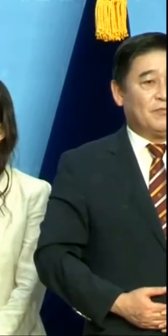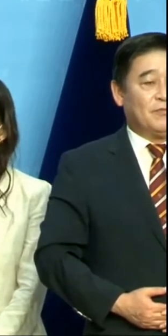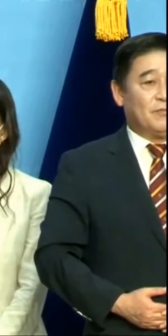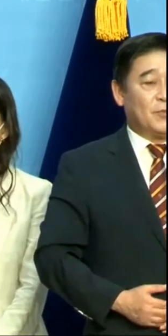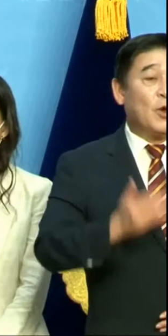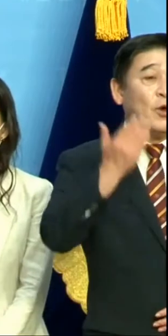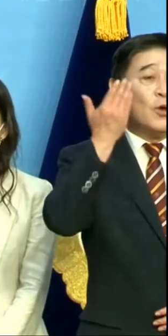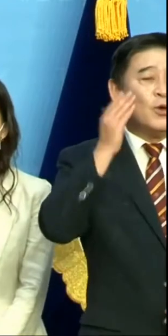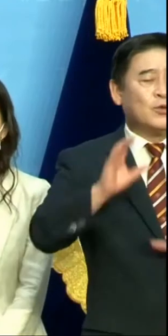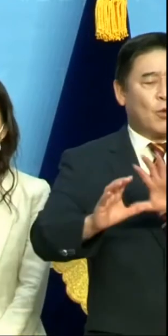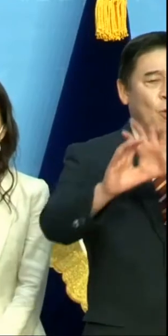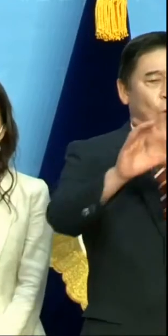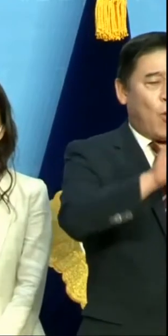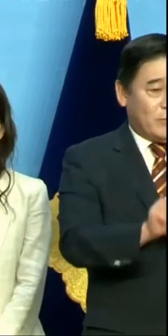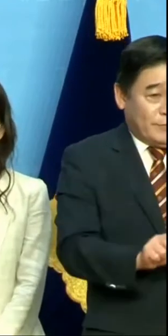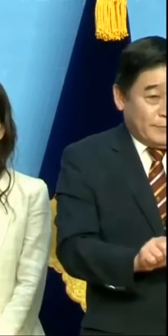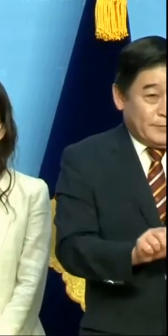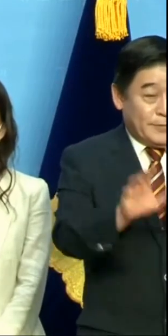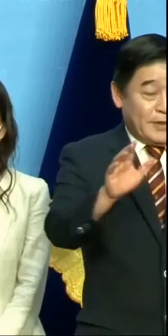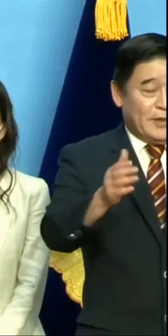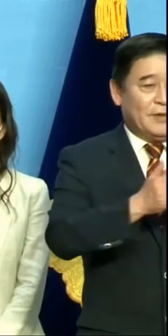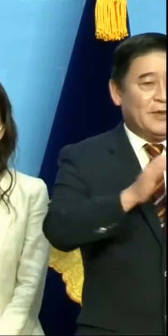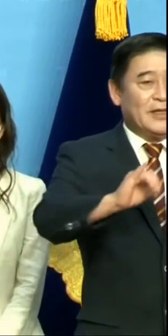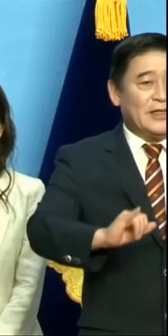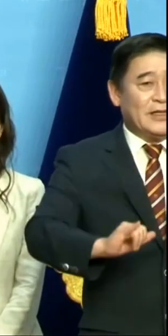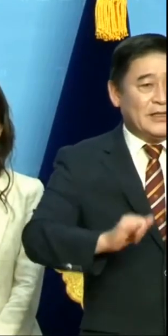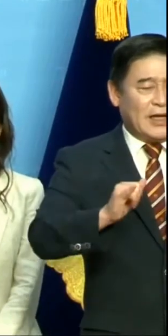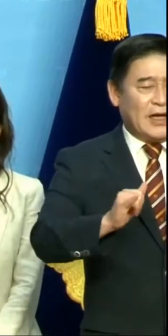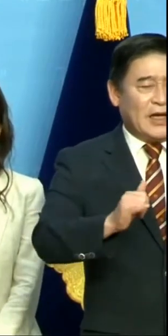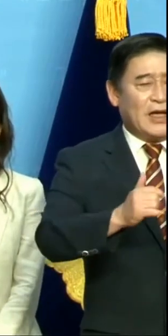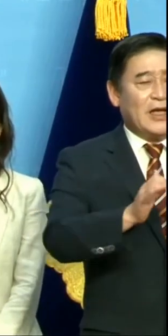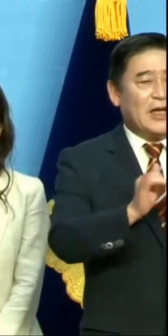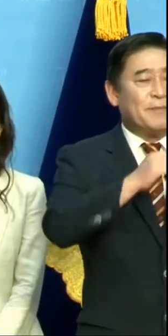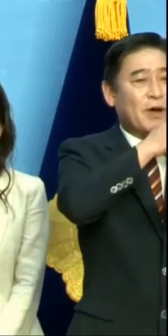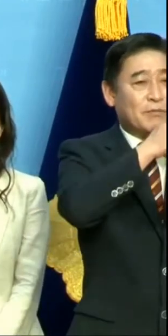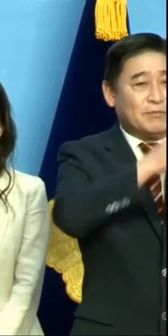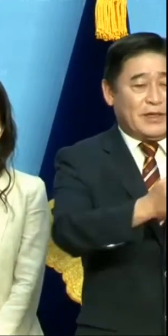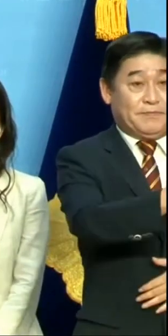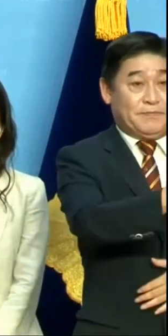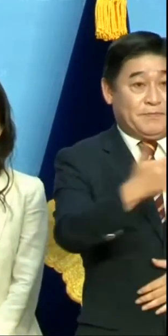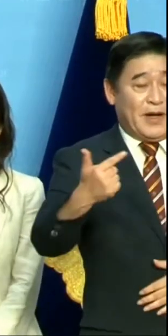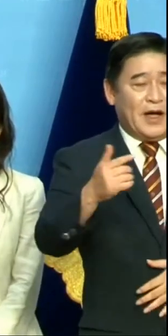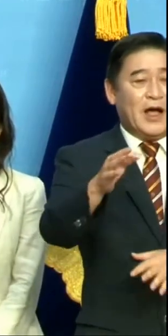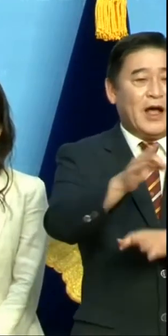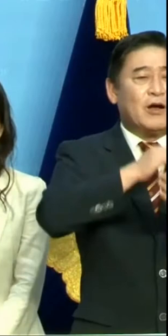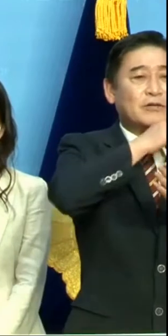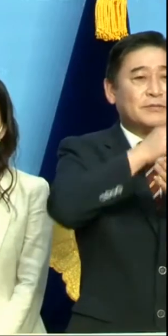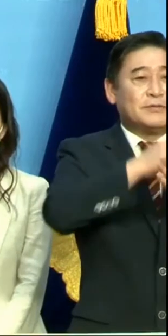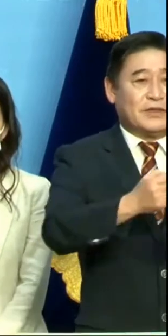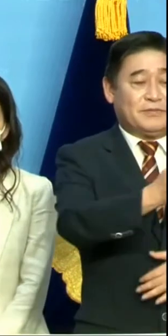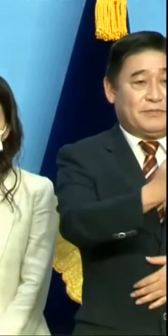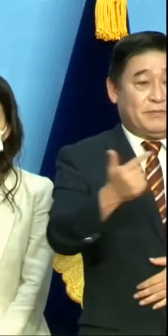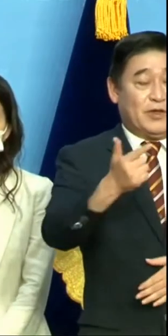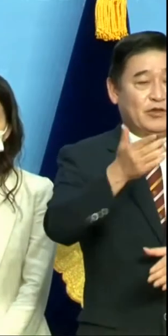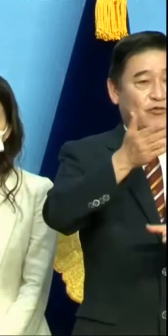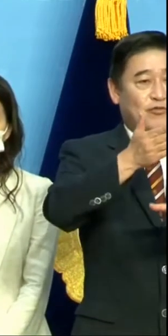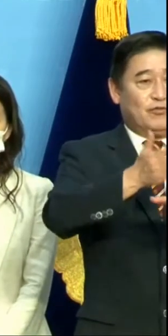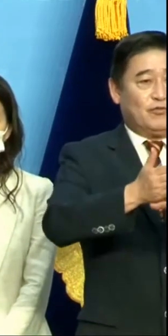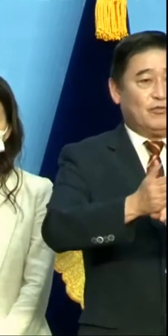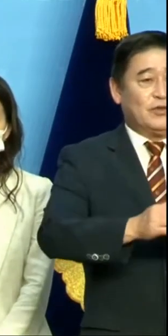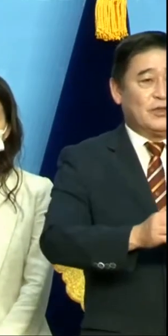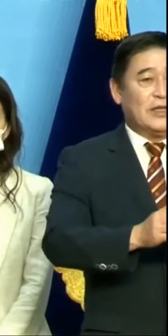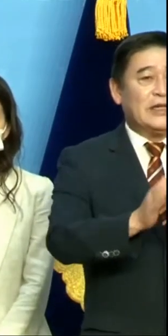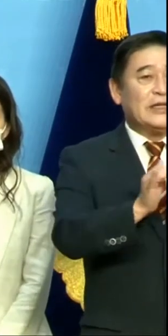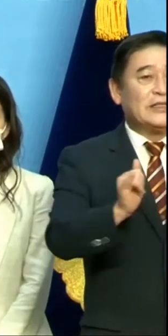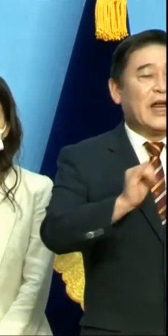최근 코로나 1구 확산으로 전세계가 막대한 인명피해와 경제적 손실을 겪고 있는 가운데